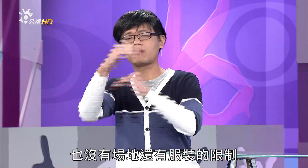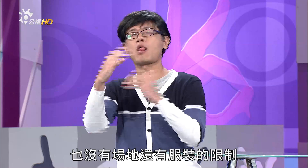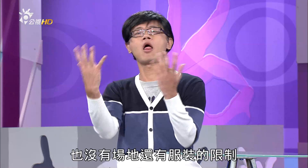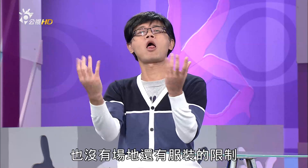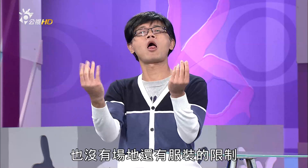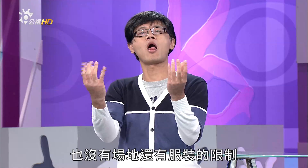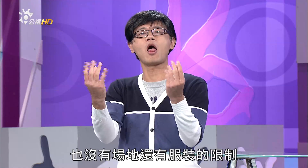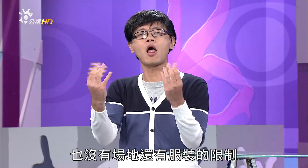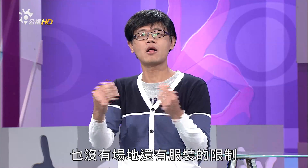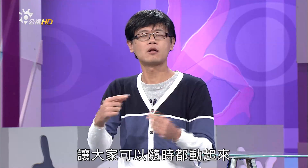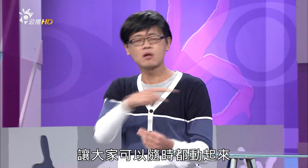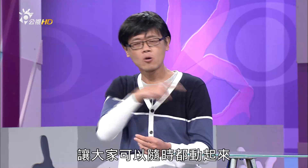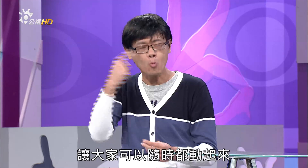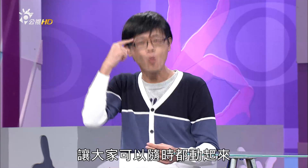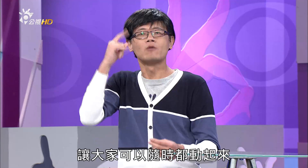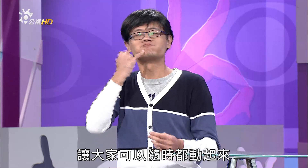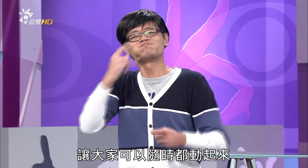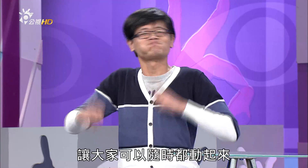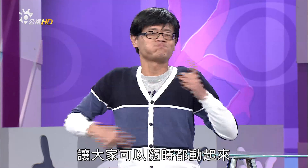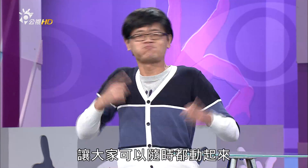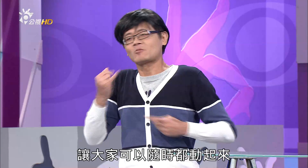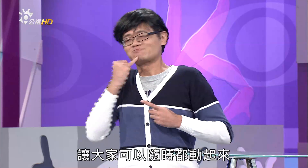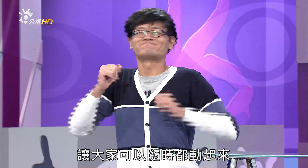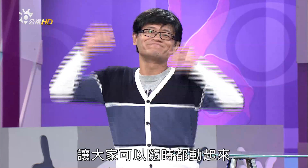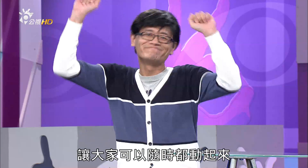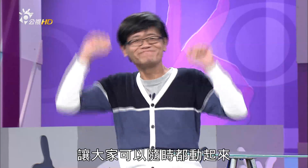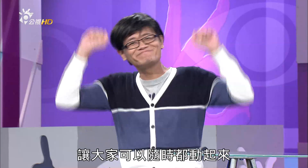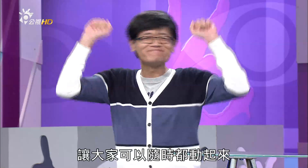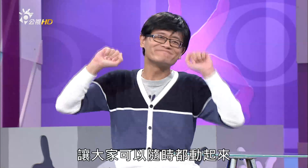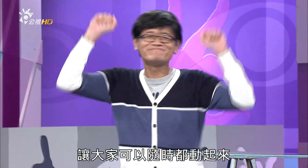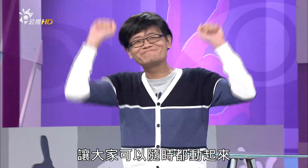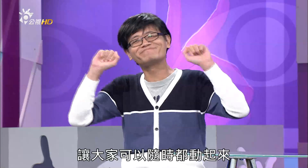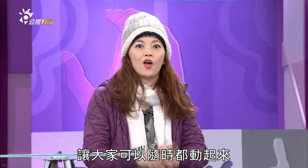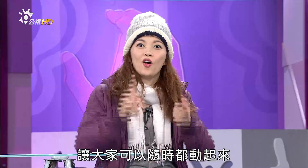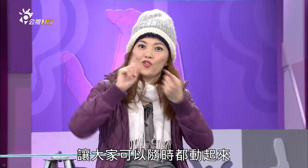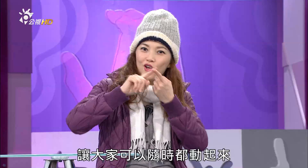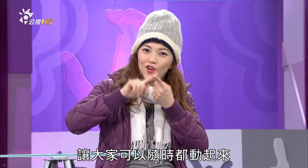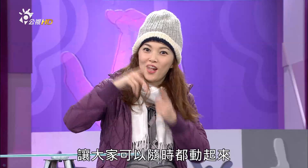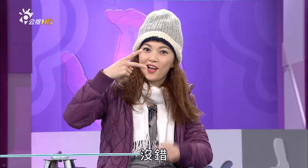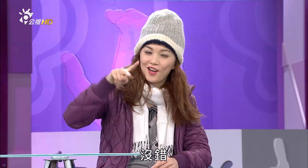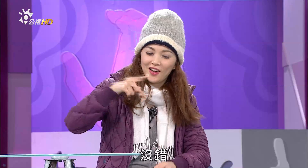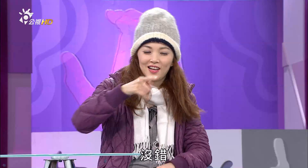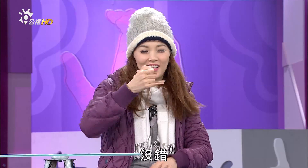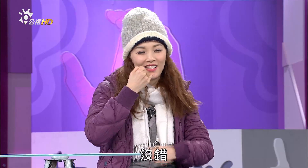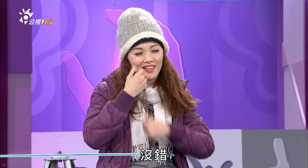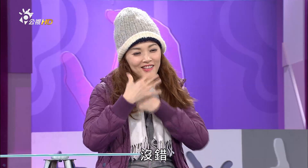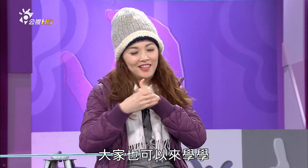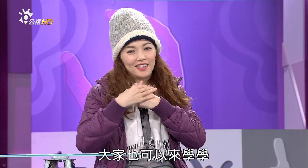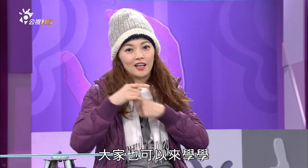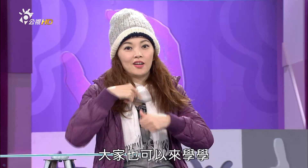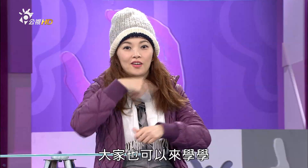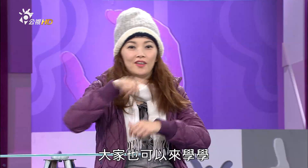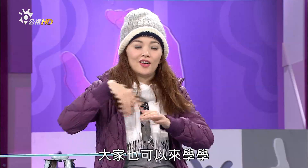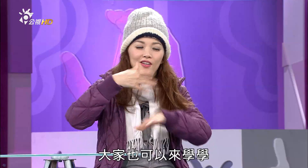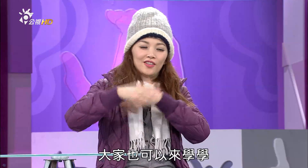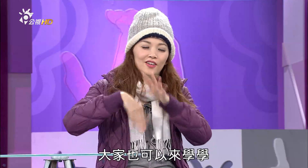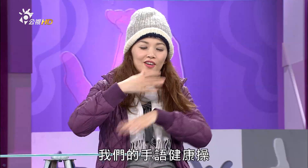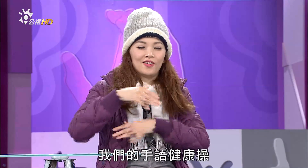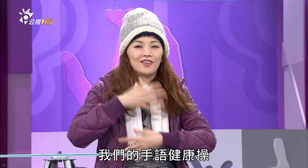的限制，让大家可以随时都动起来。 没错，大家也可以来学学我们